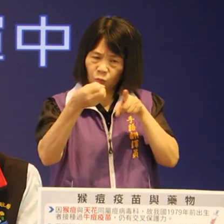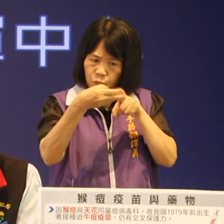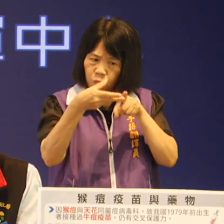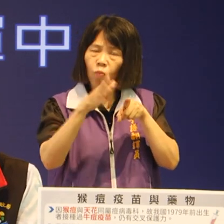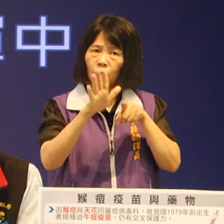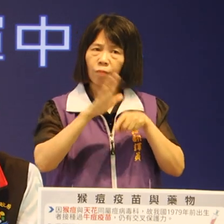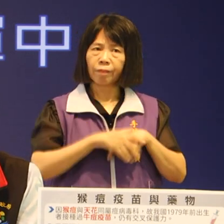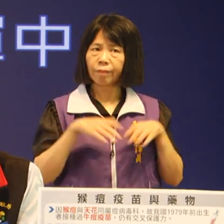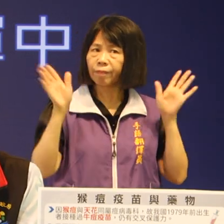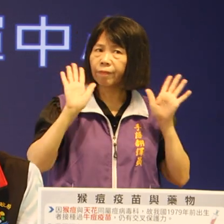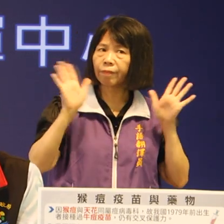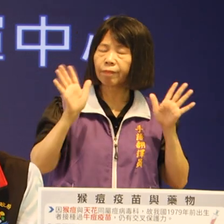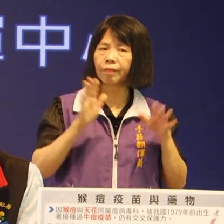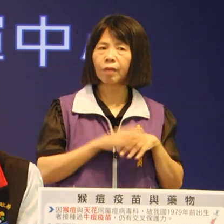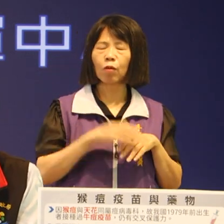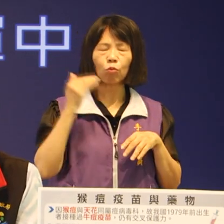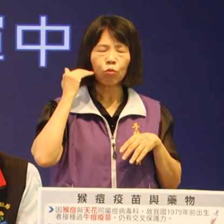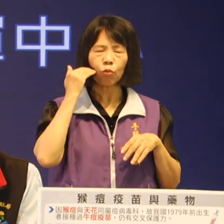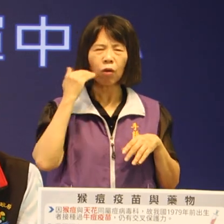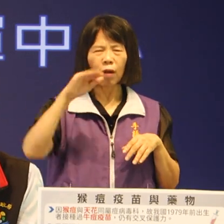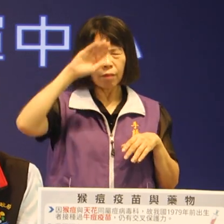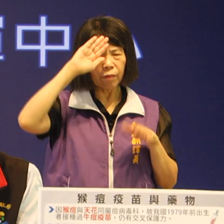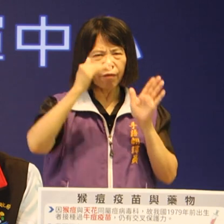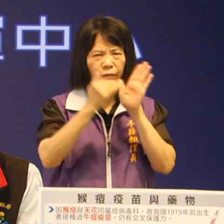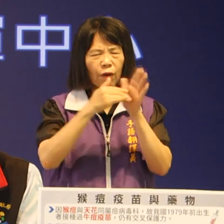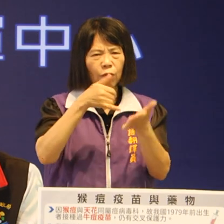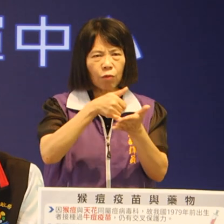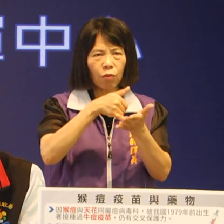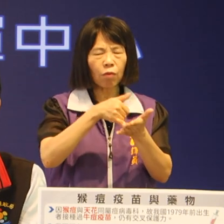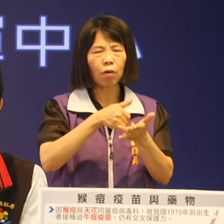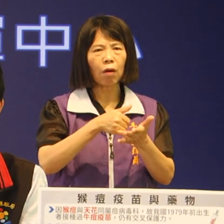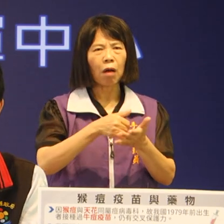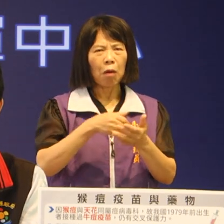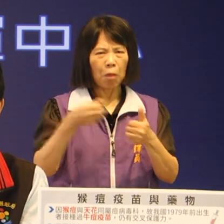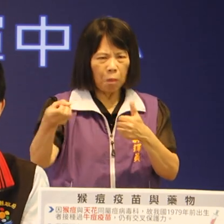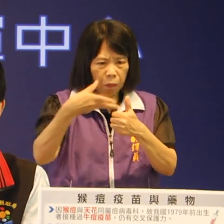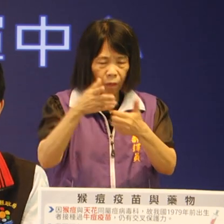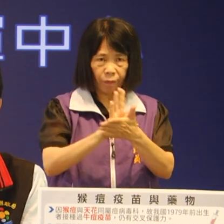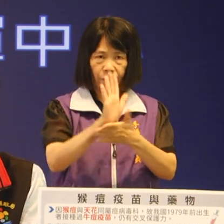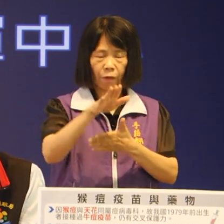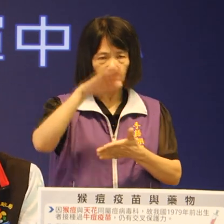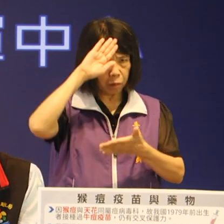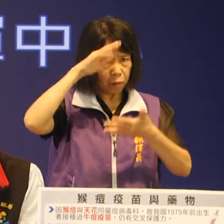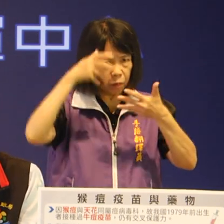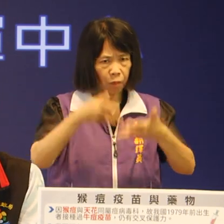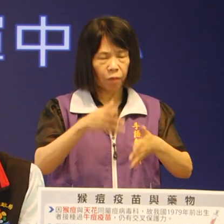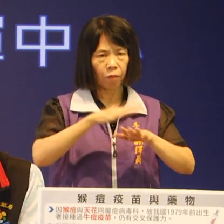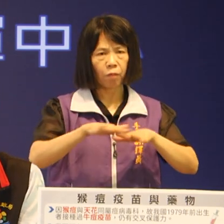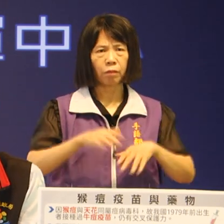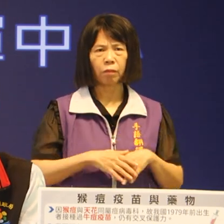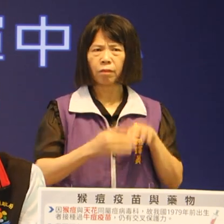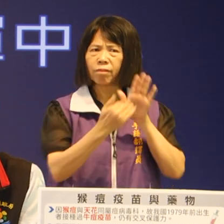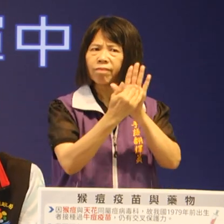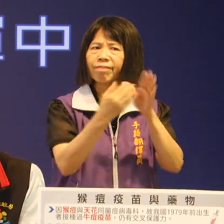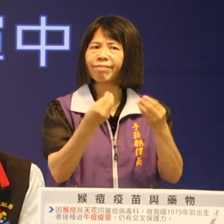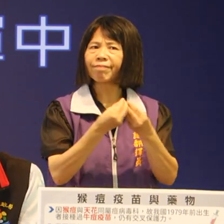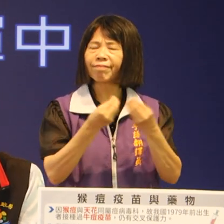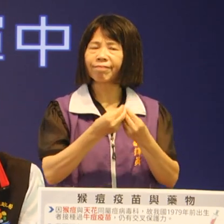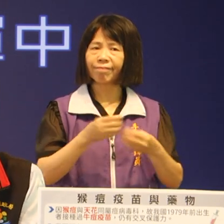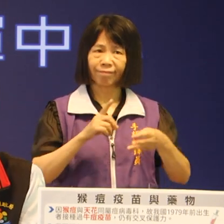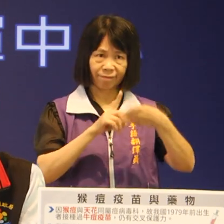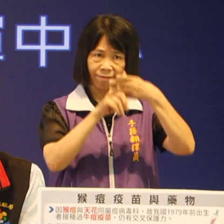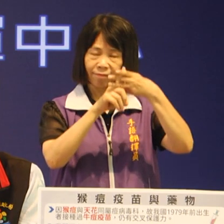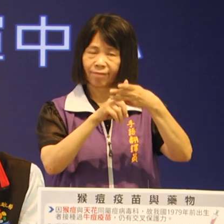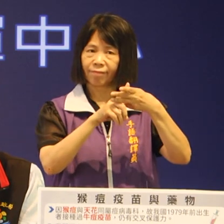在这个儿童或者免疫低下的族群的话，可能会导致重症导致重症那怎么预防这个猴痘呢？那最主要